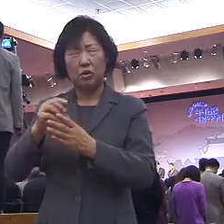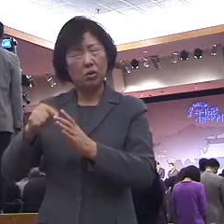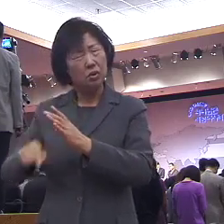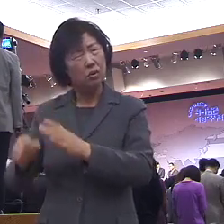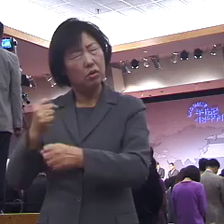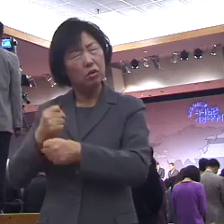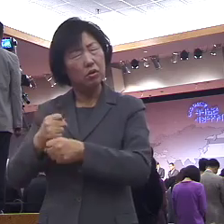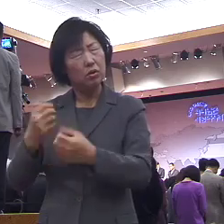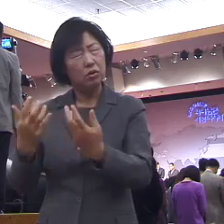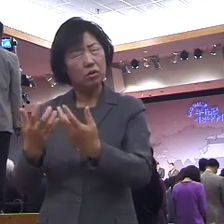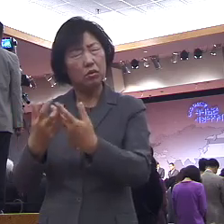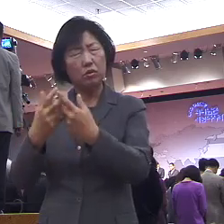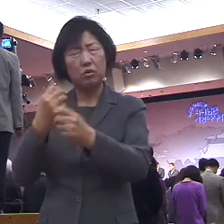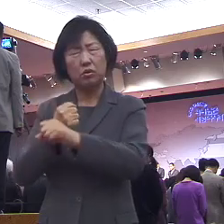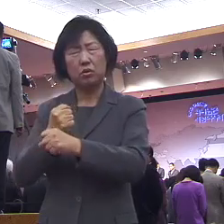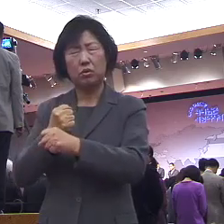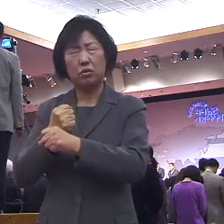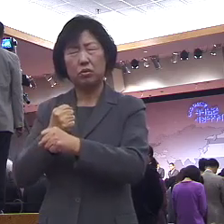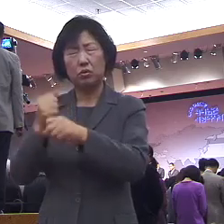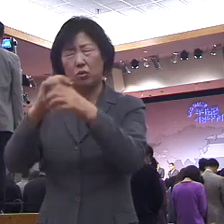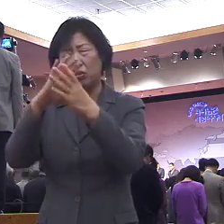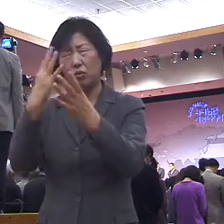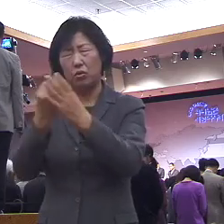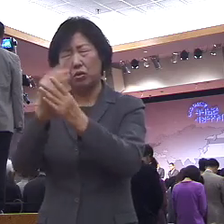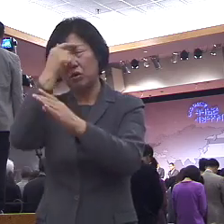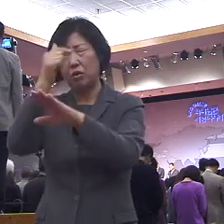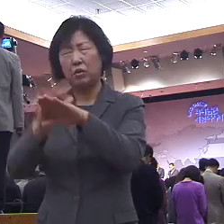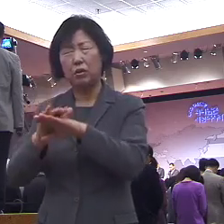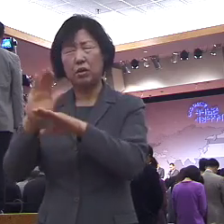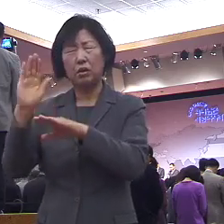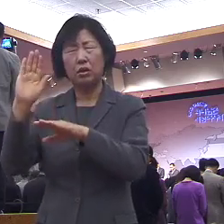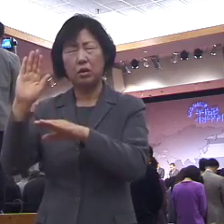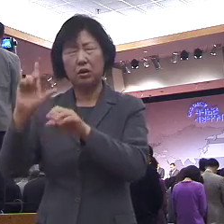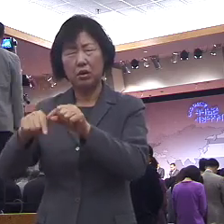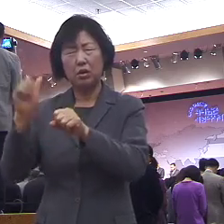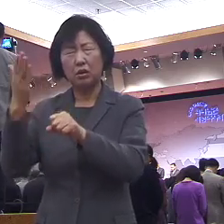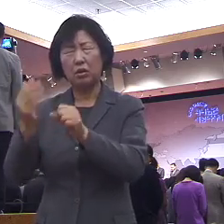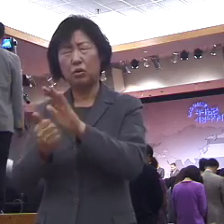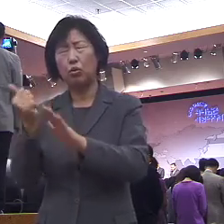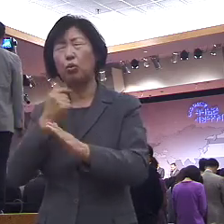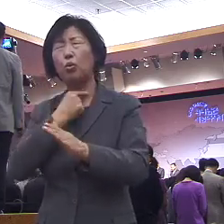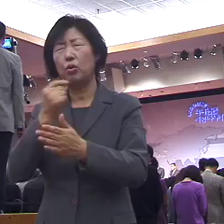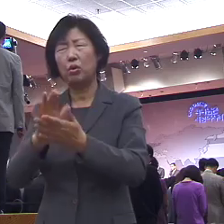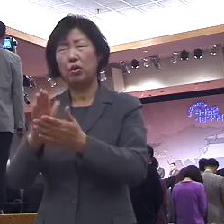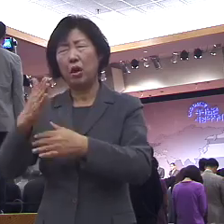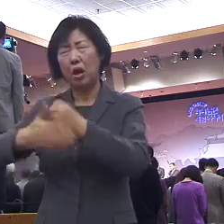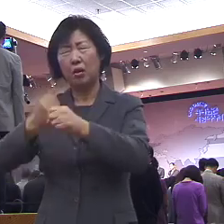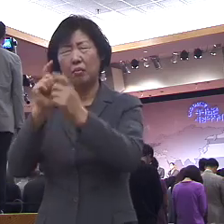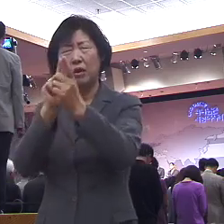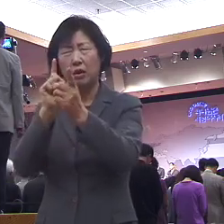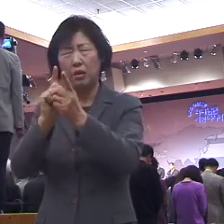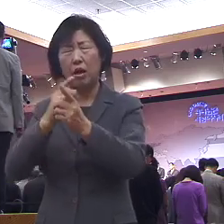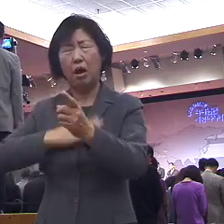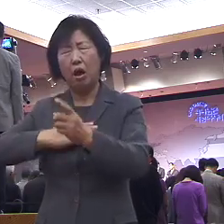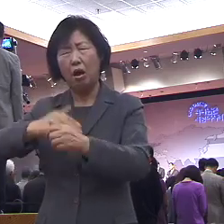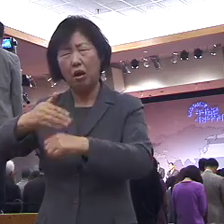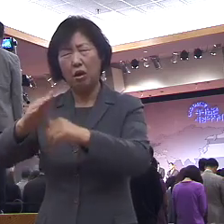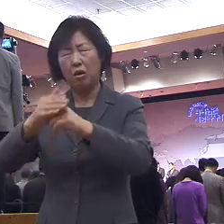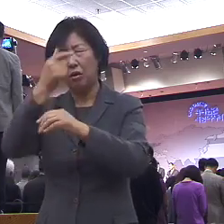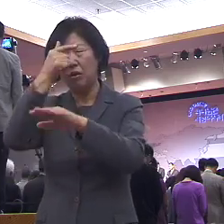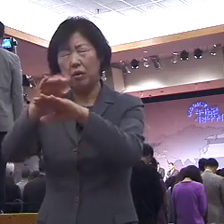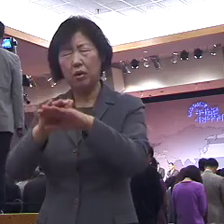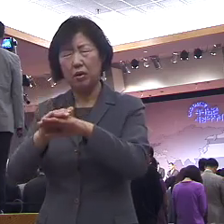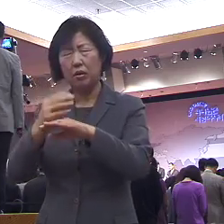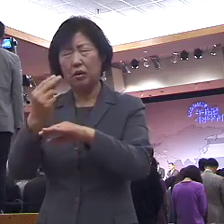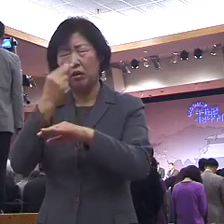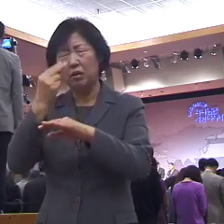만지시고 채우셔서 속삭이 온전히 되는 예배의 시간이 되기를 소원합니다. 아멘. 하나님을 만나며 알아가고 예배하는 것이